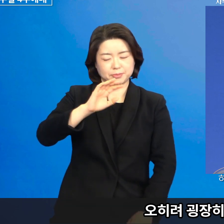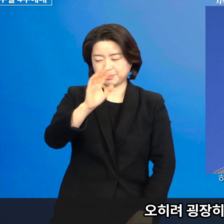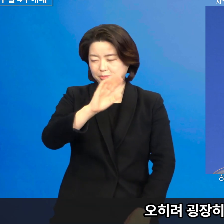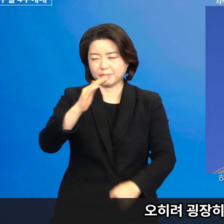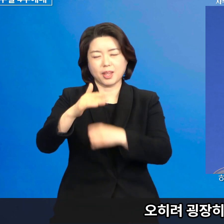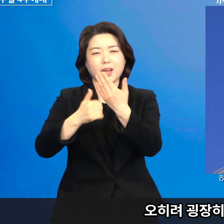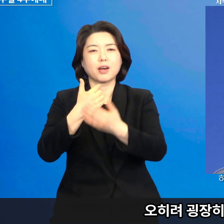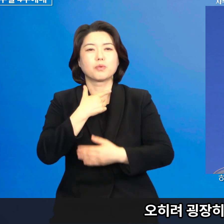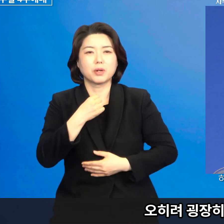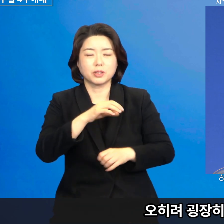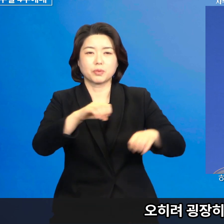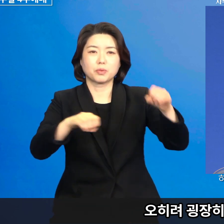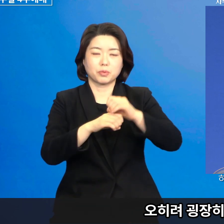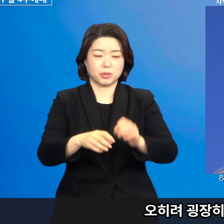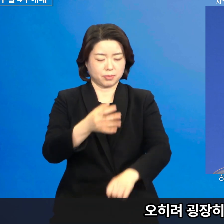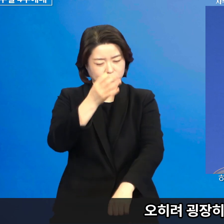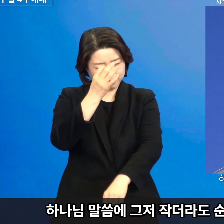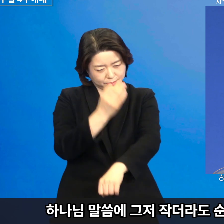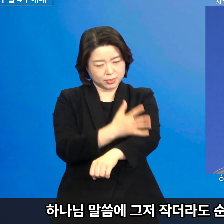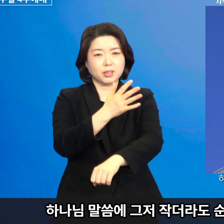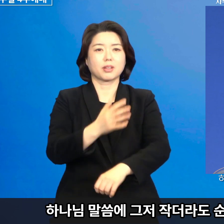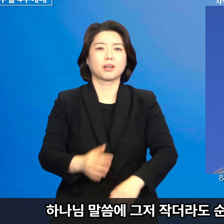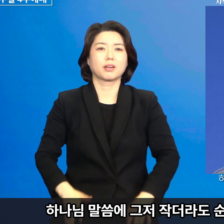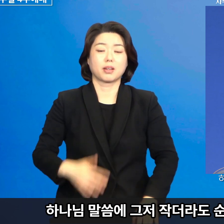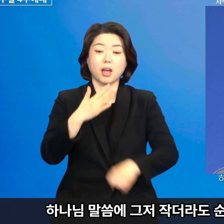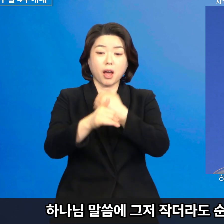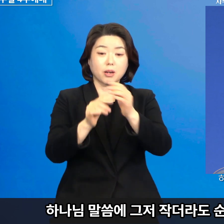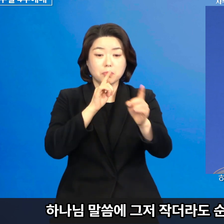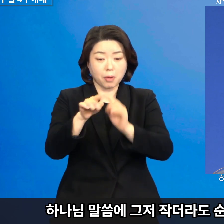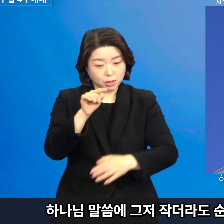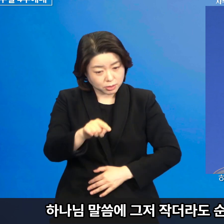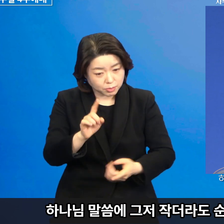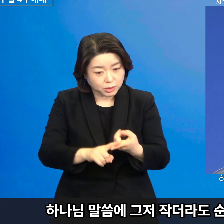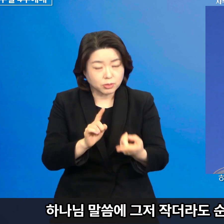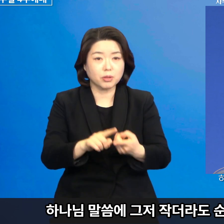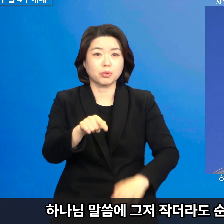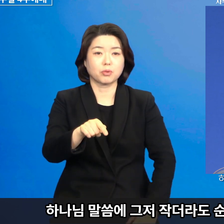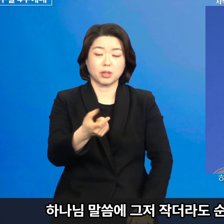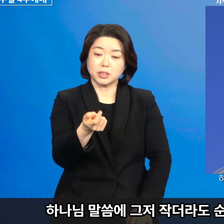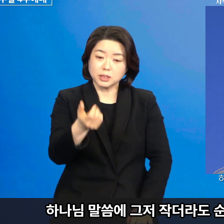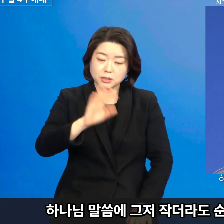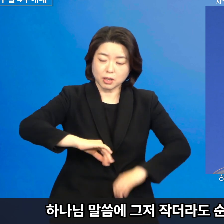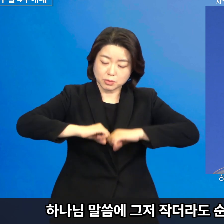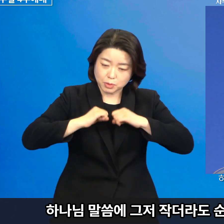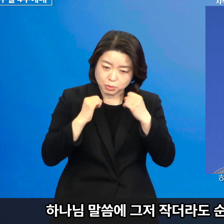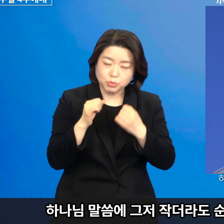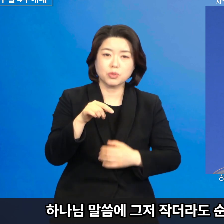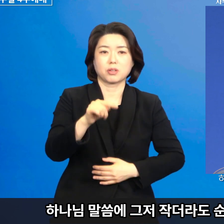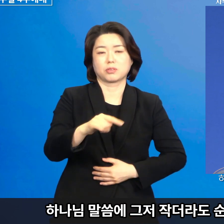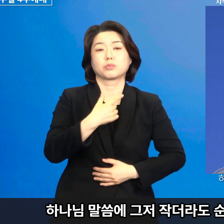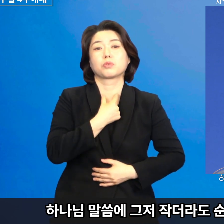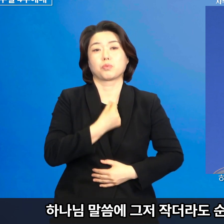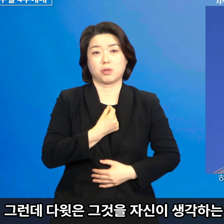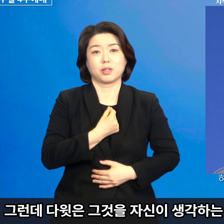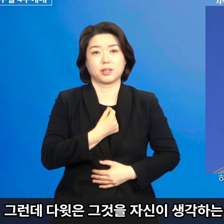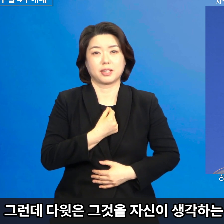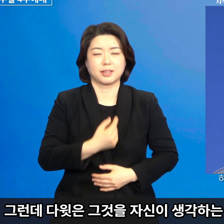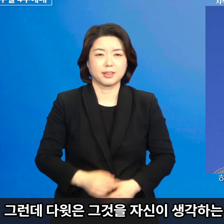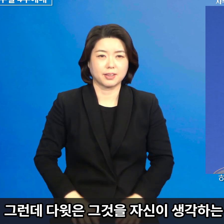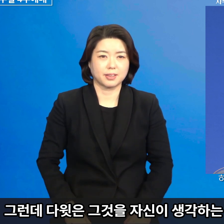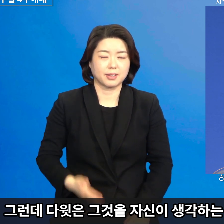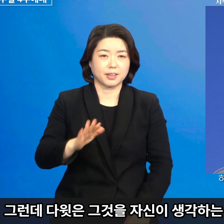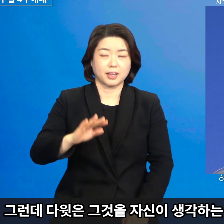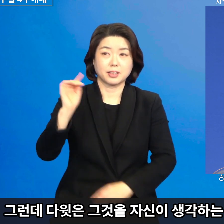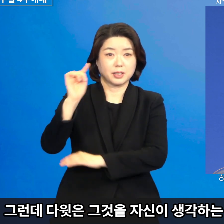것은 오히려 굉장히 단순합니다. 하나님 말씀에 그저 작더라도 순종하는 것을 원하셨던 거예요. 그런데